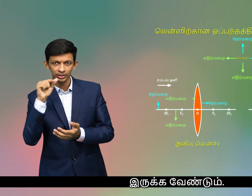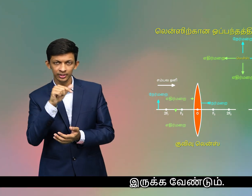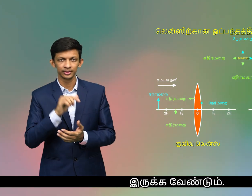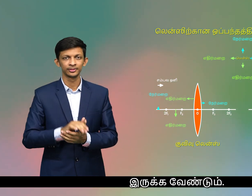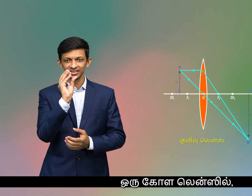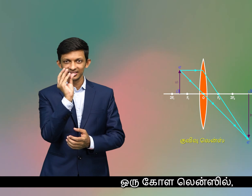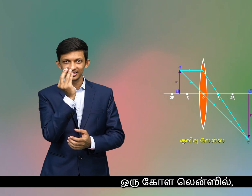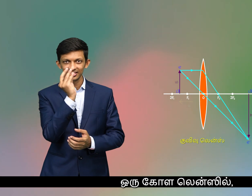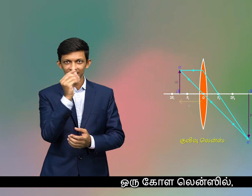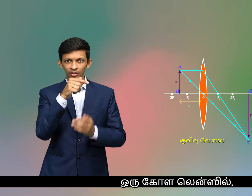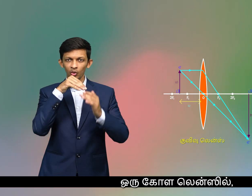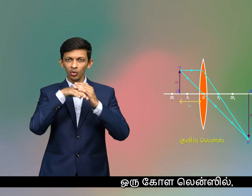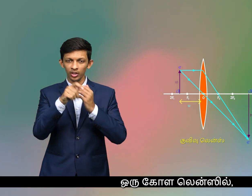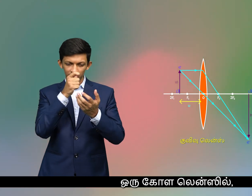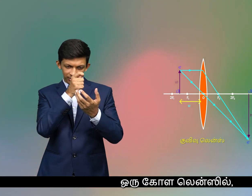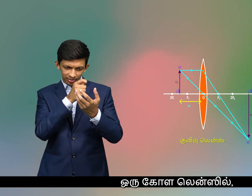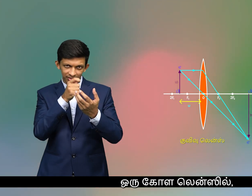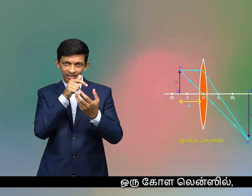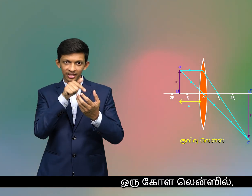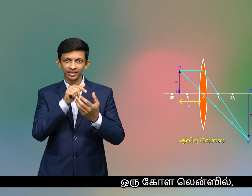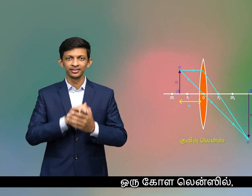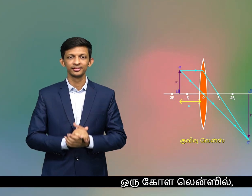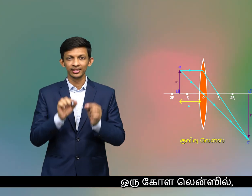வேண்டும். ஒரு கோள வில்லையில்